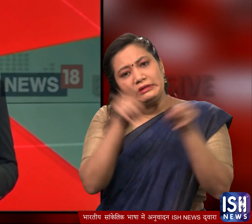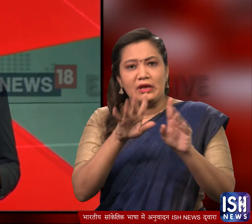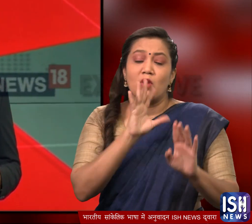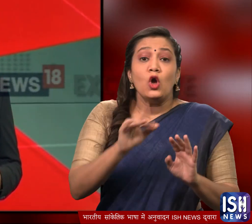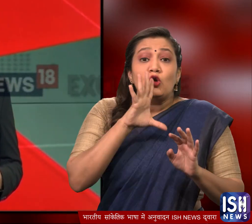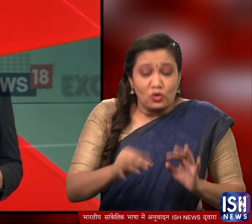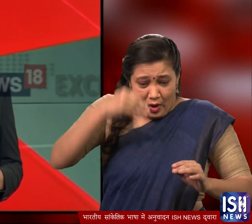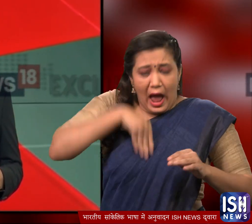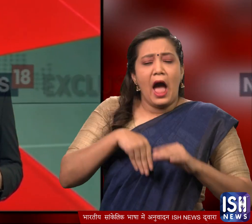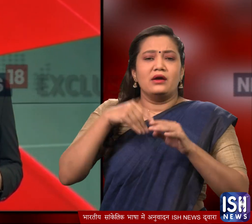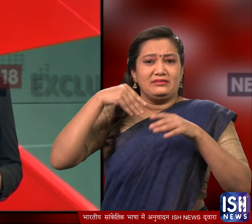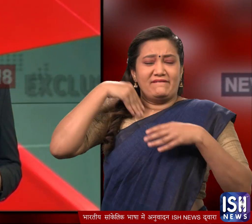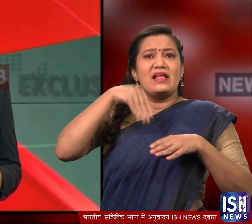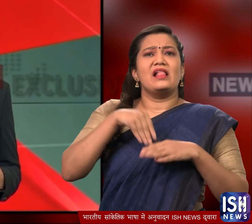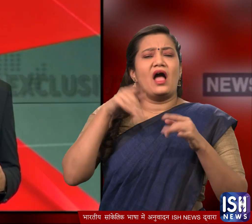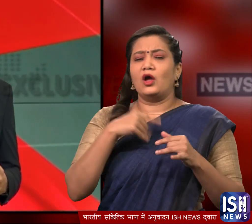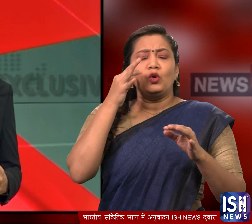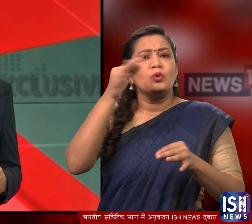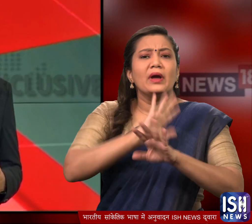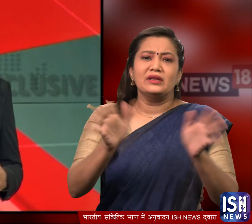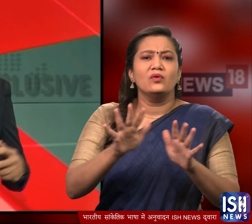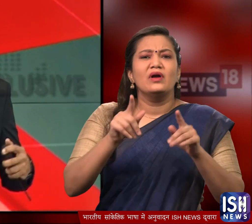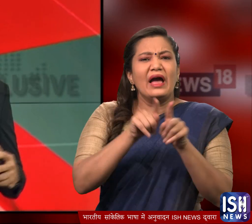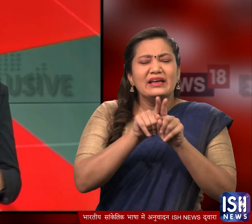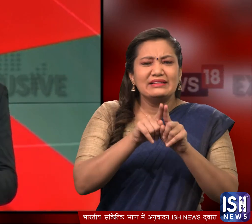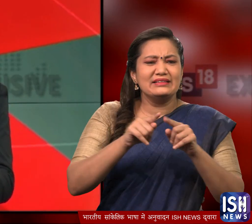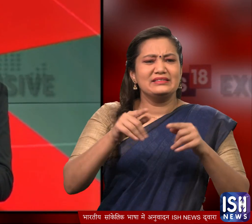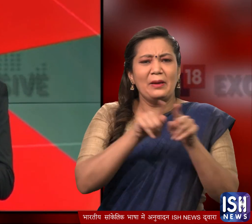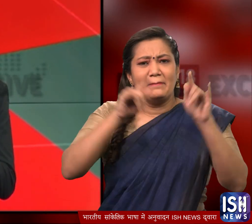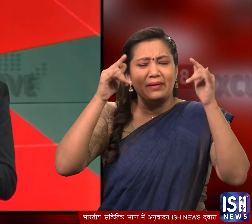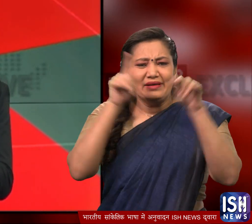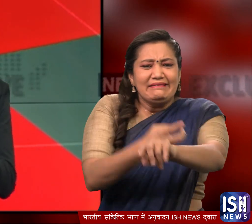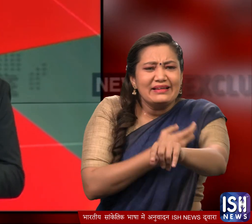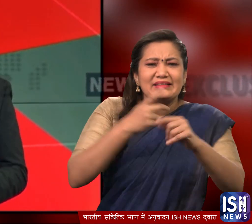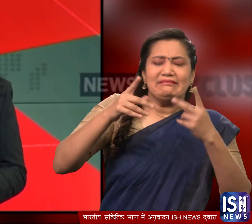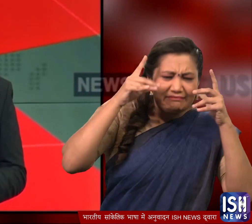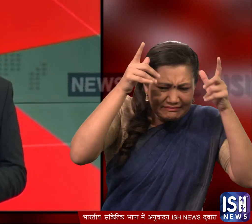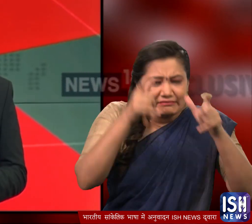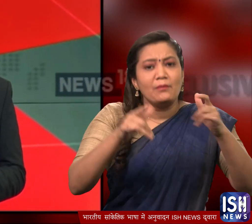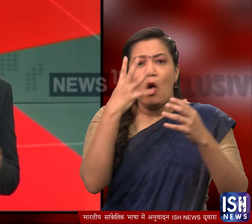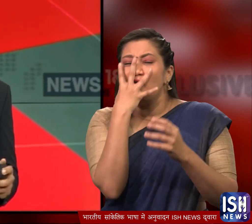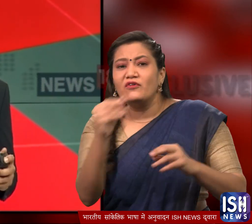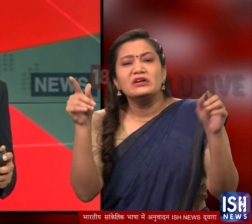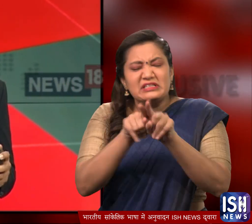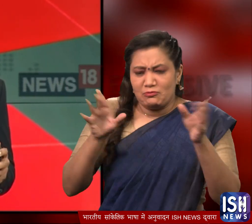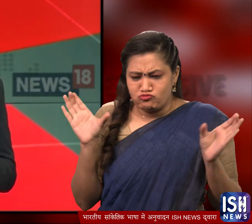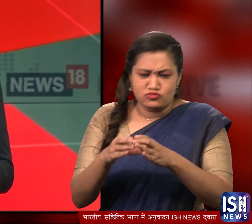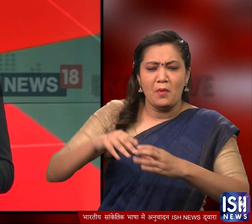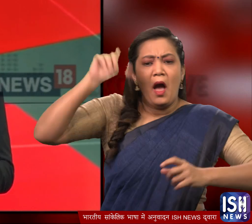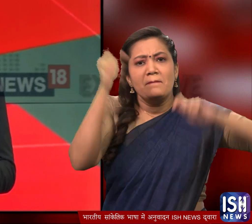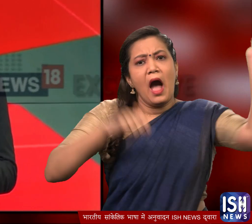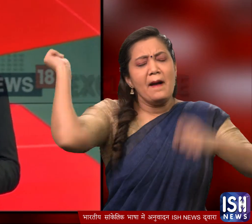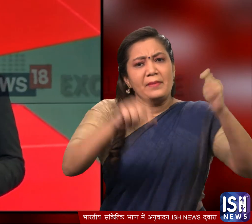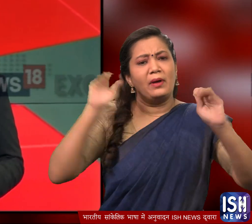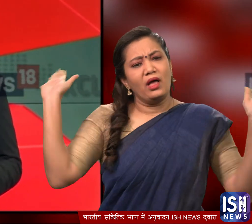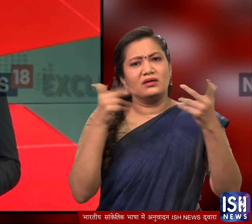हम इंसान बन नहीं पाए। आज भी हम या तो भेड़ की तरह किसी का पिछलग्गू बन जाते हैं या फिर भेड़िए की तरह झुंड